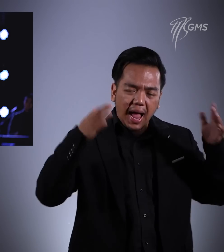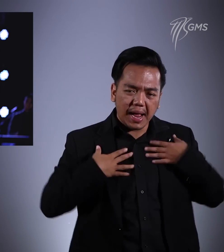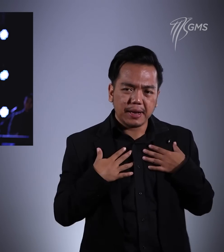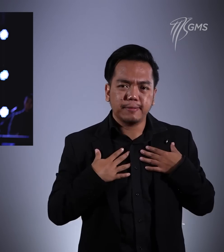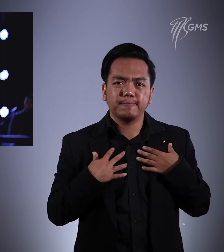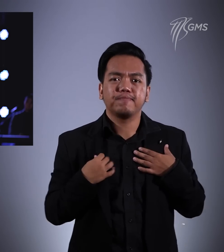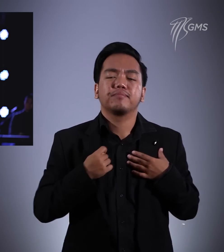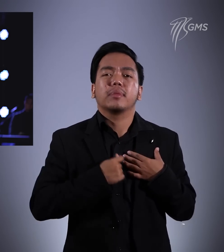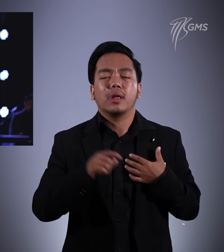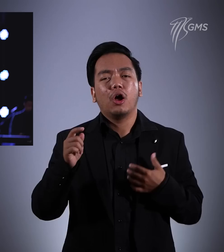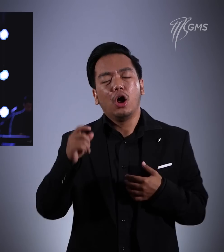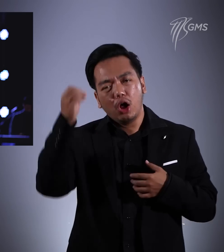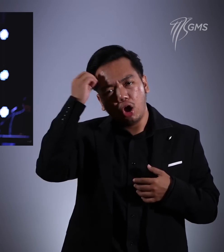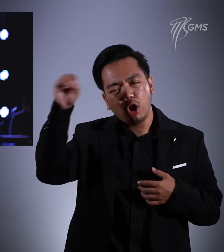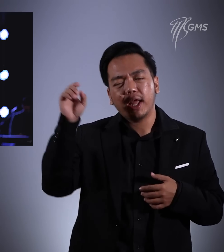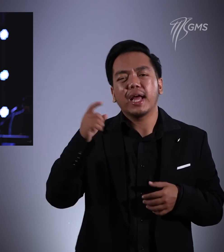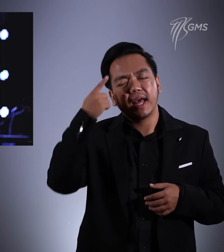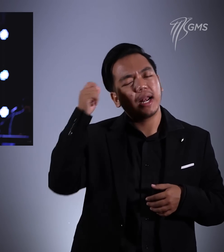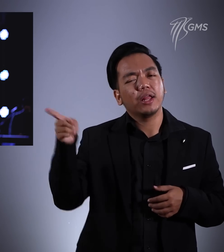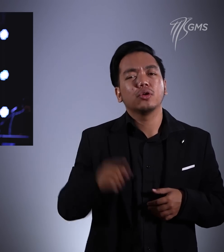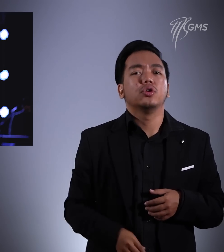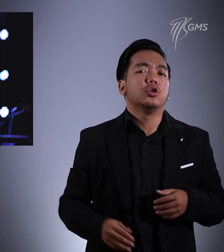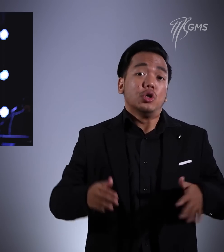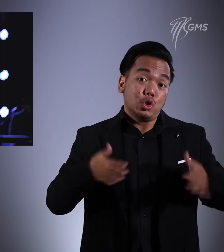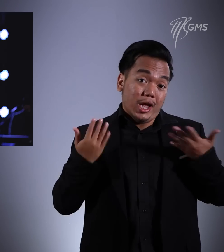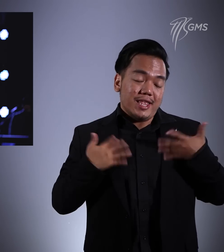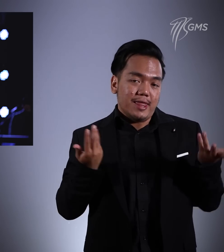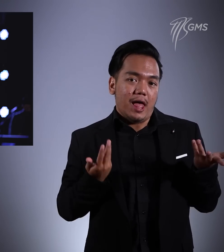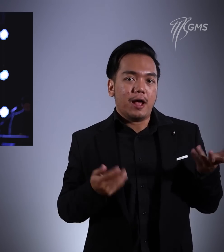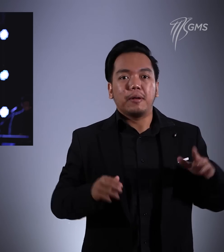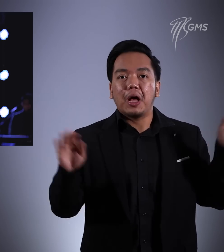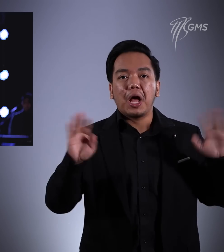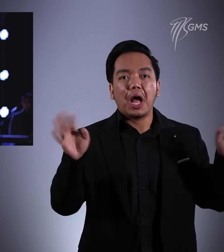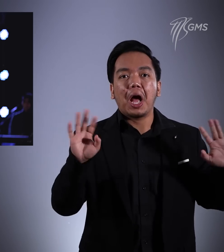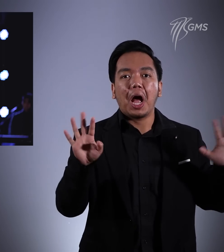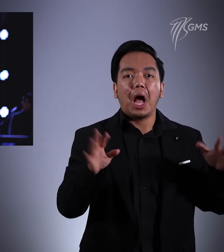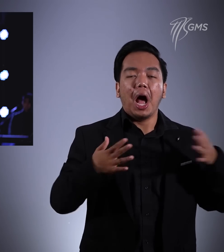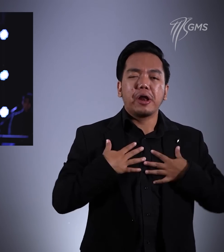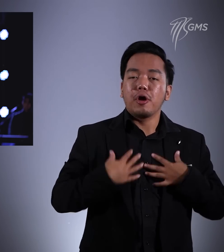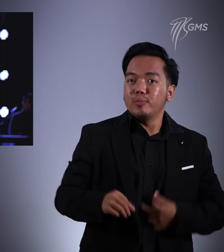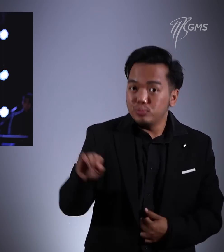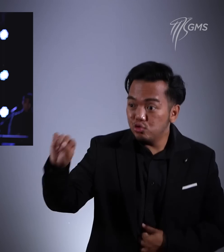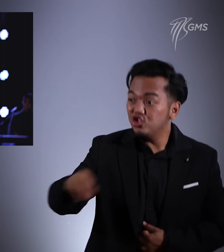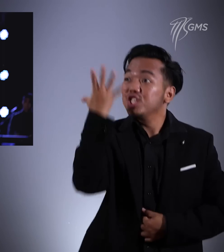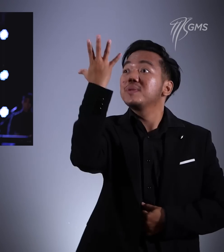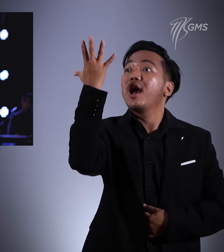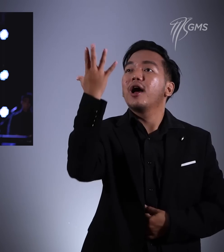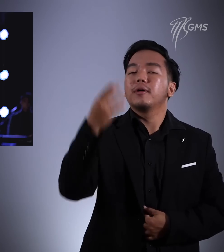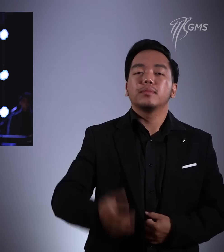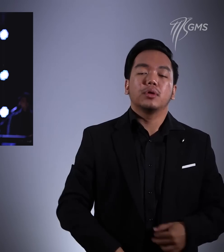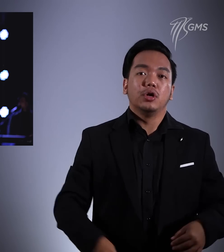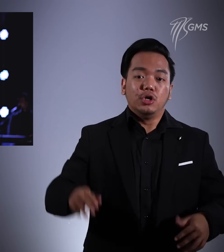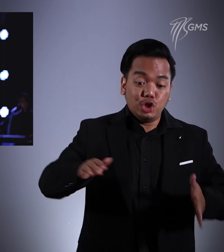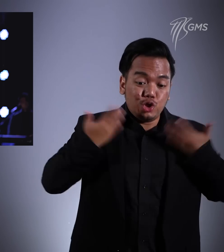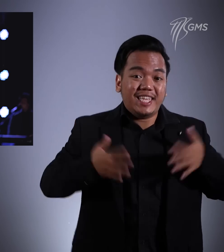Itulah sebabnya sukacita tidak pernah kadaluarsa. Sukacita itu bukan buah musiman. Sukacita itu buah Roh Kudus kalau selama